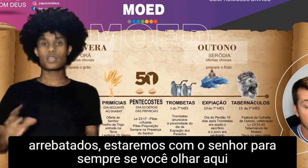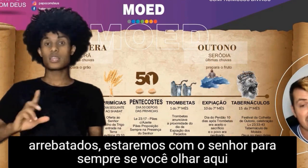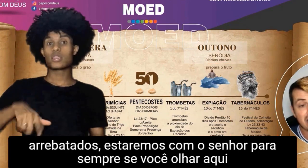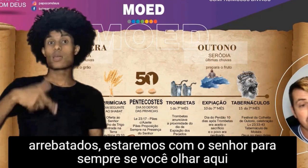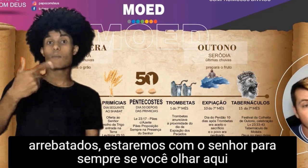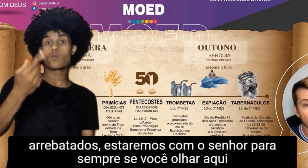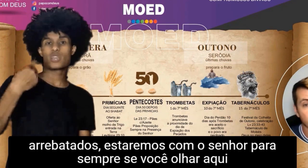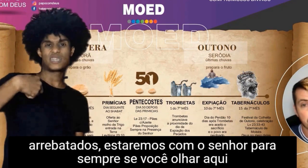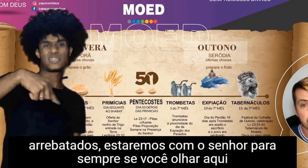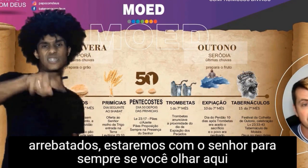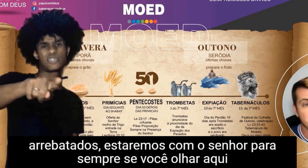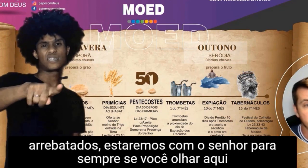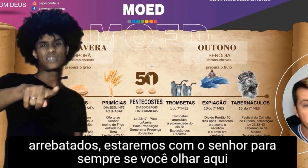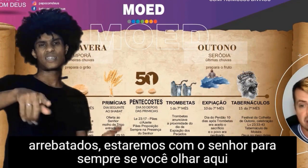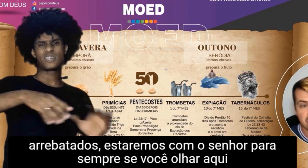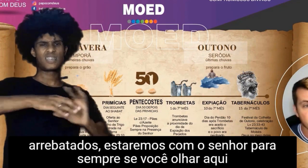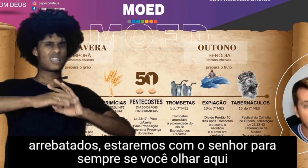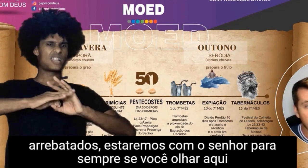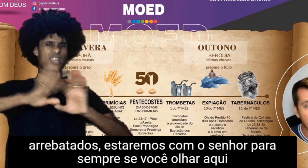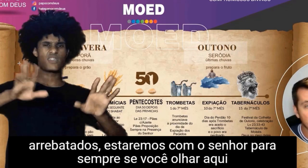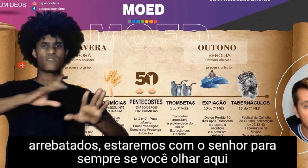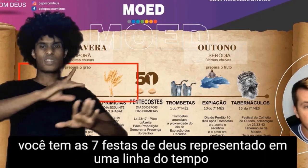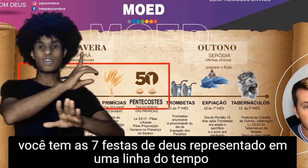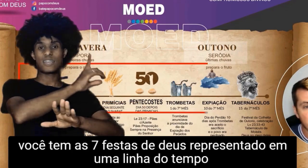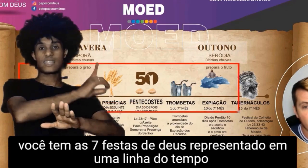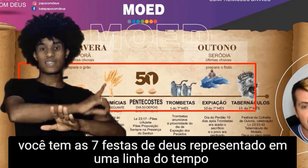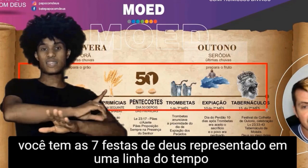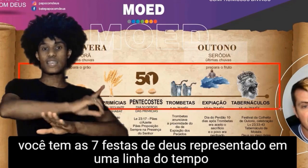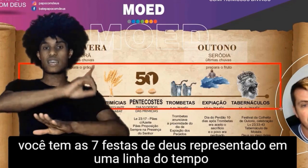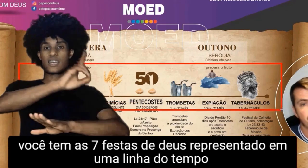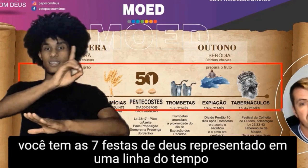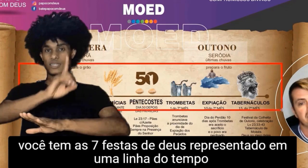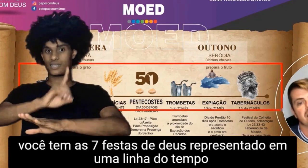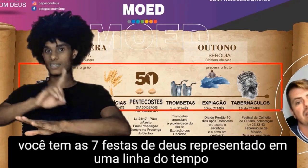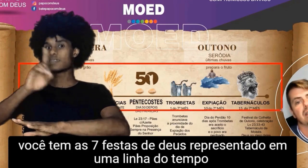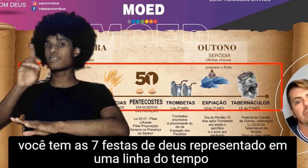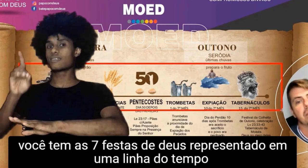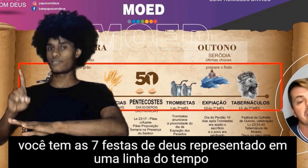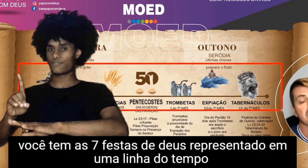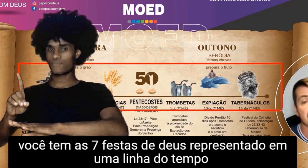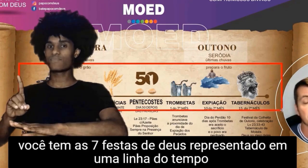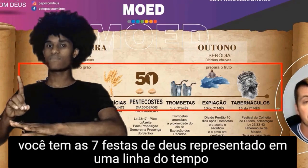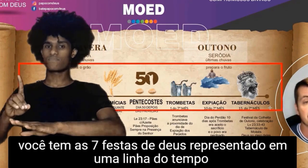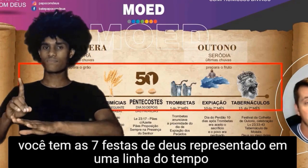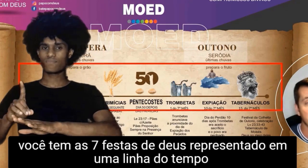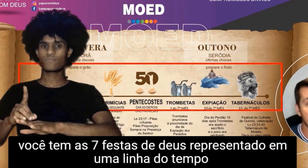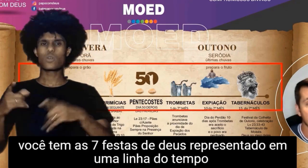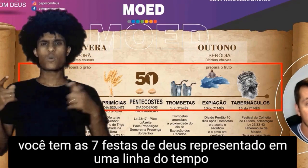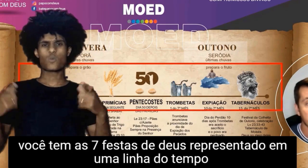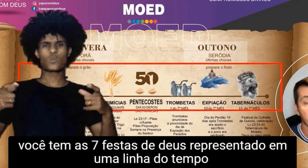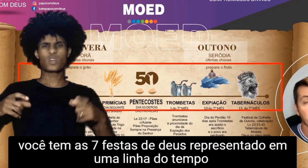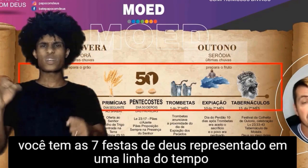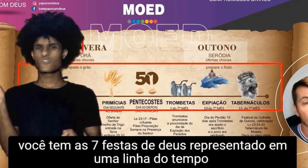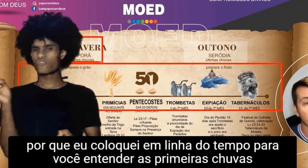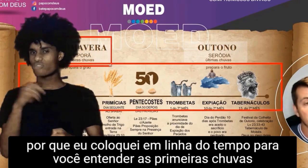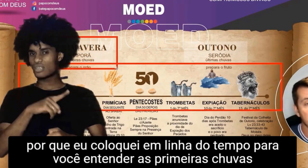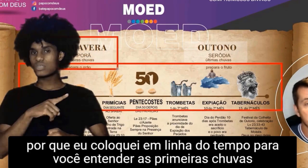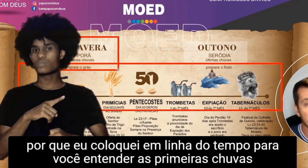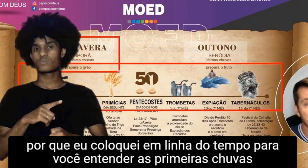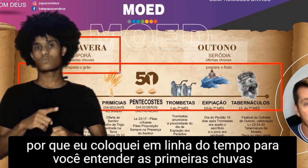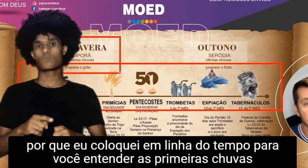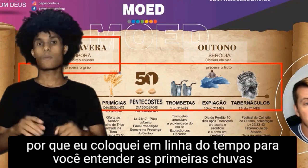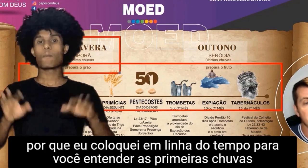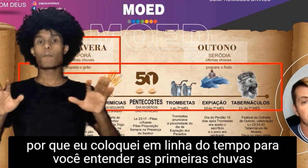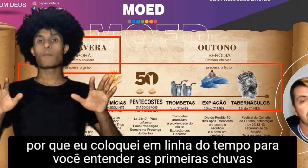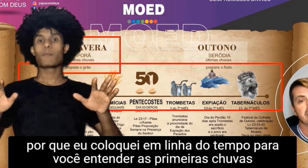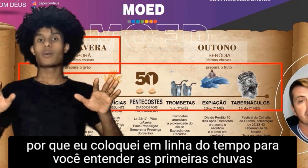arrebatados, estaríamos com o Senhor para sempre. Se você olhar aqui, então você tem ó, as 7 festas de Deus representadas numa timeline. Por que eu coloquei em